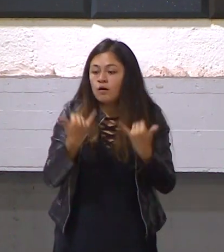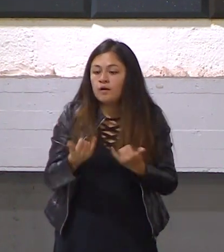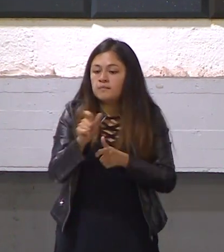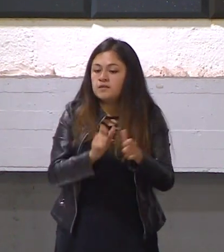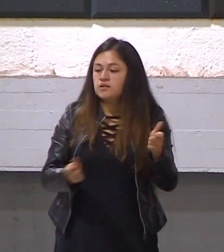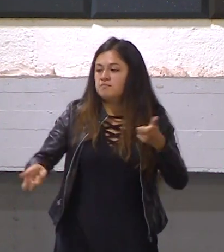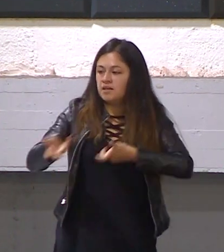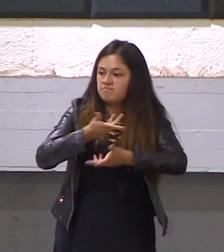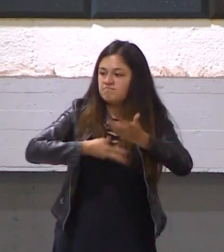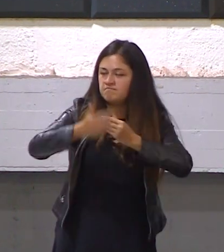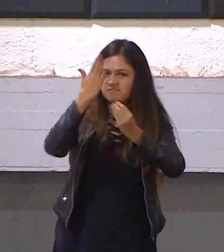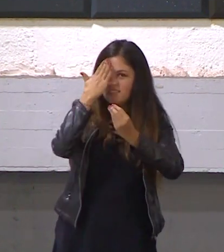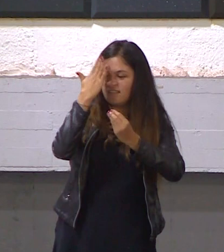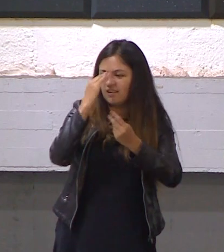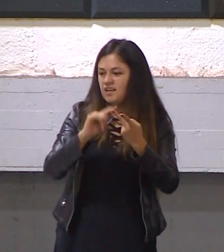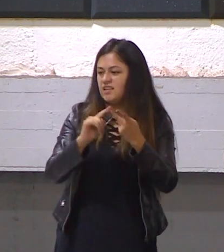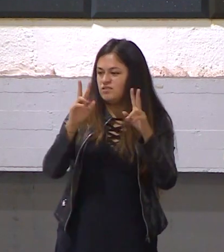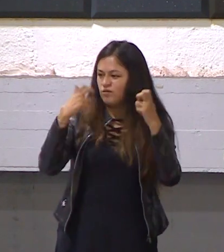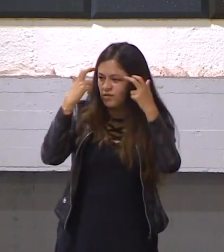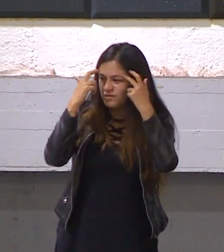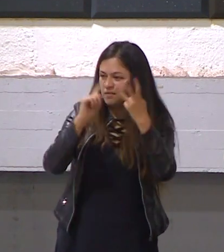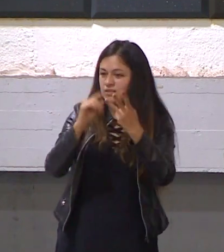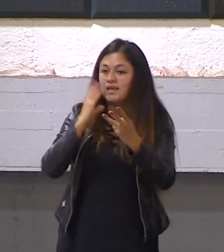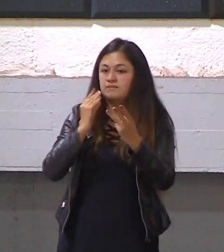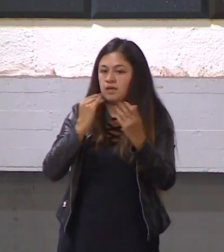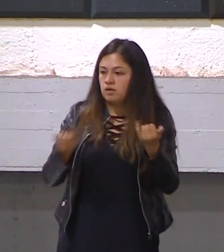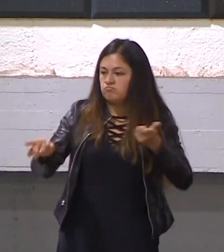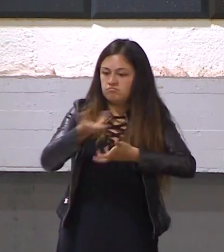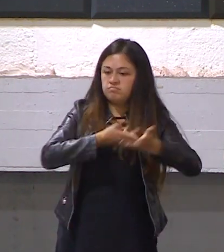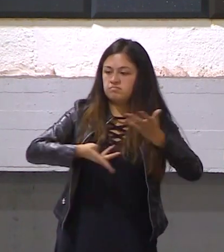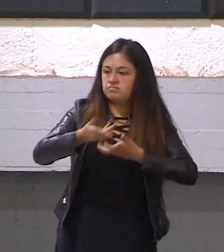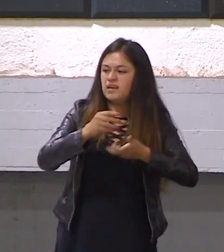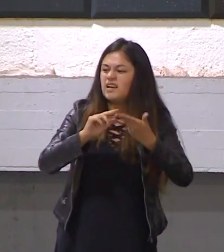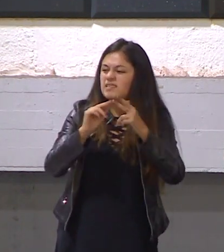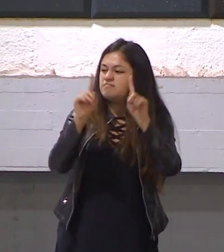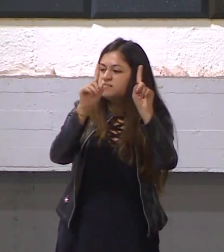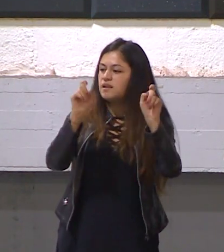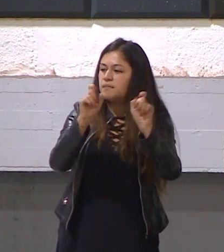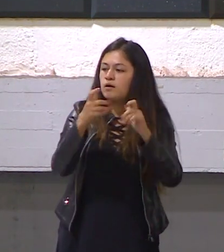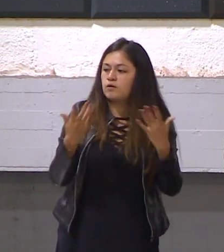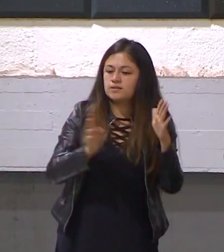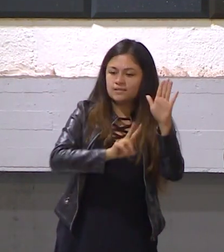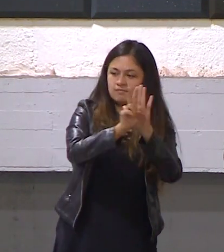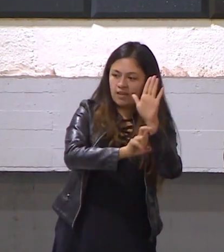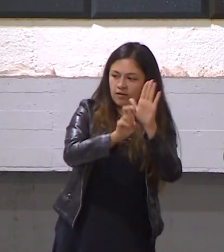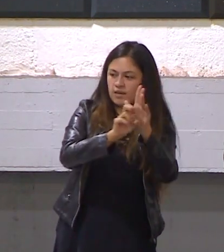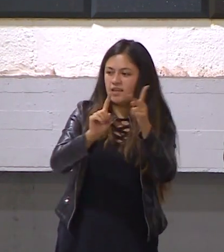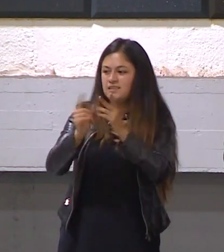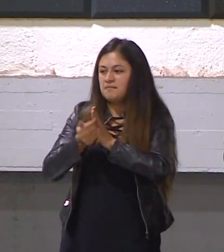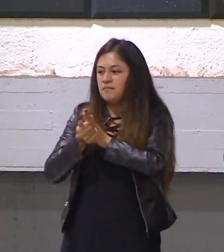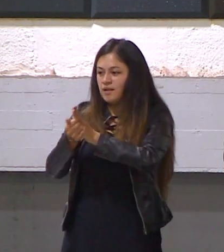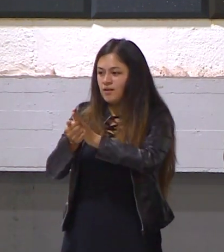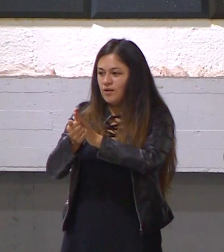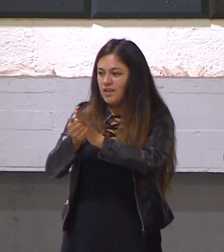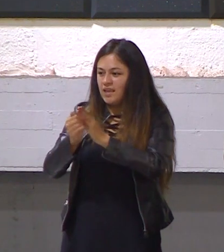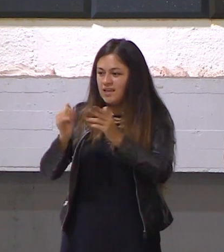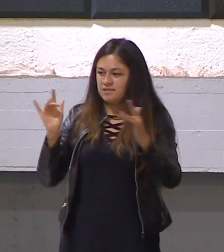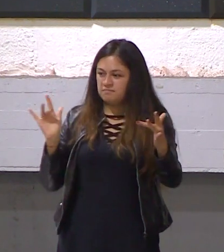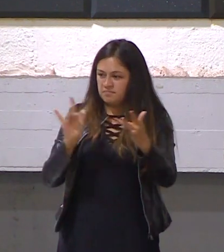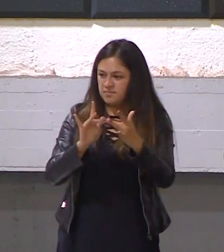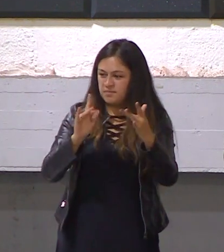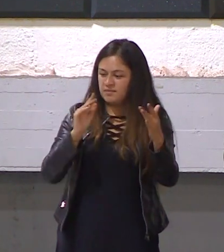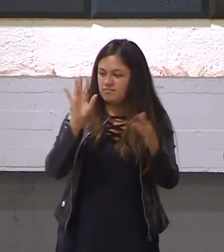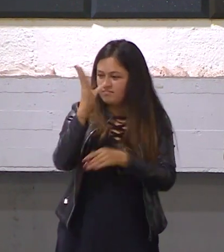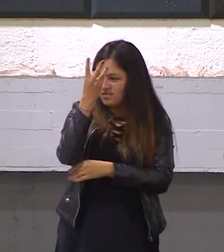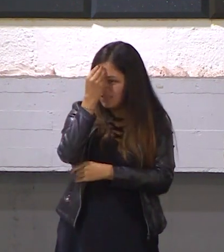conocimientos y experiencias sobre los desarrollos teóricos y metas y metodológicos del campo del conocimiento